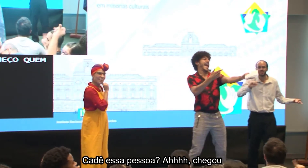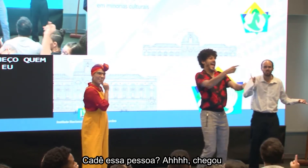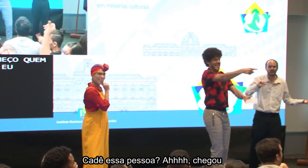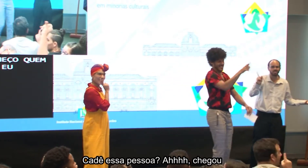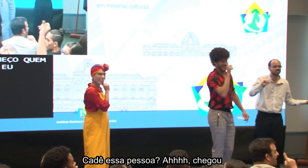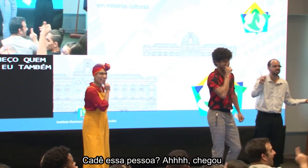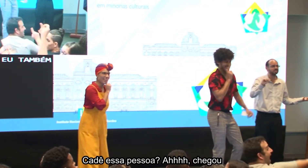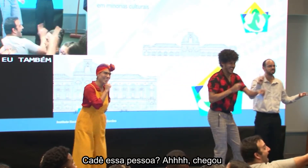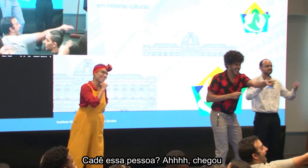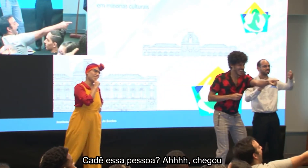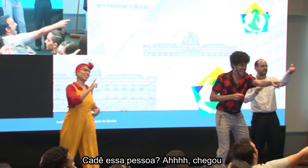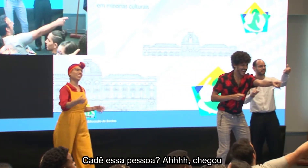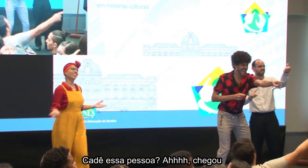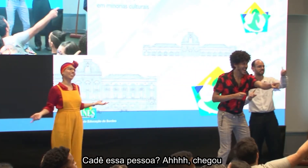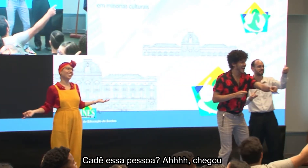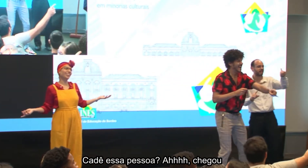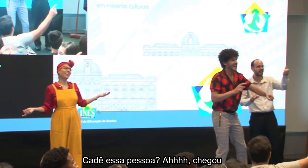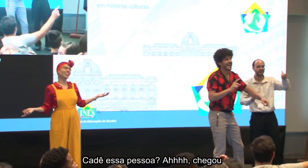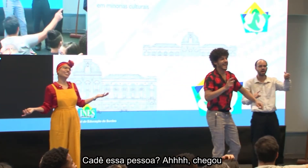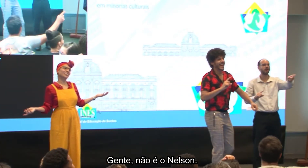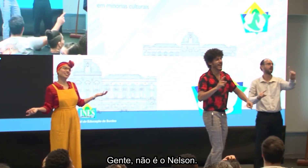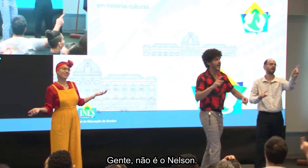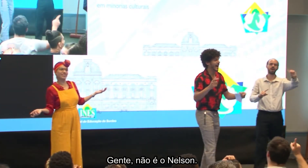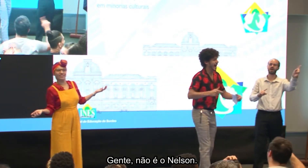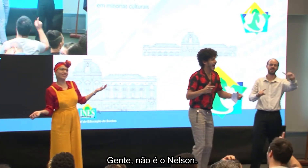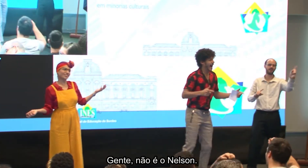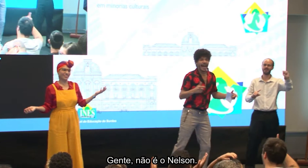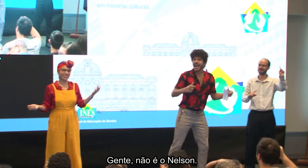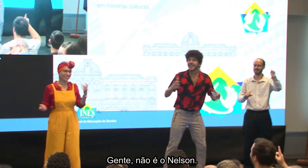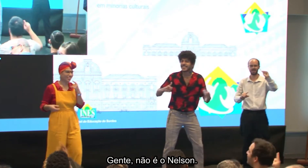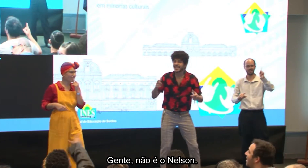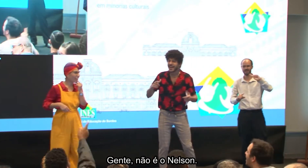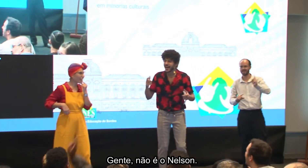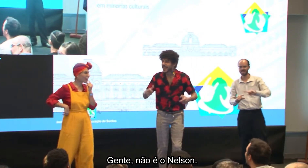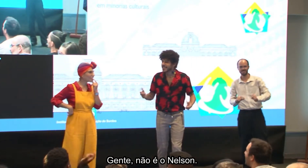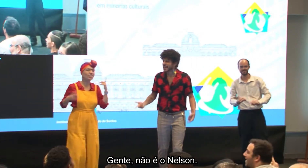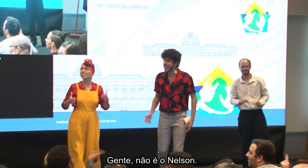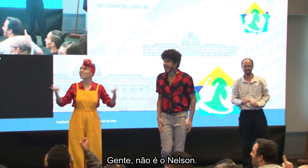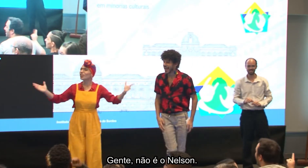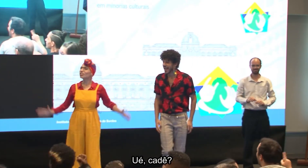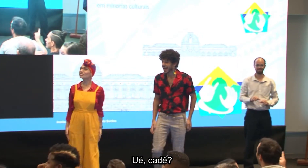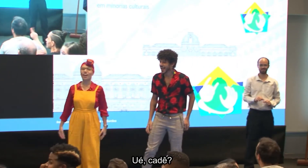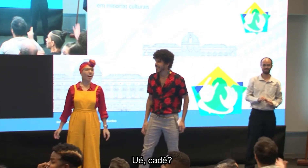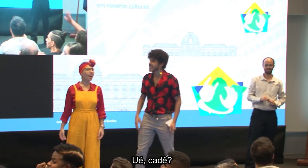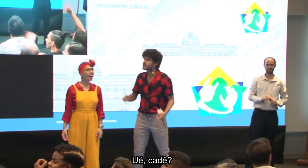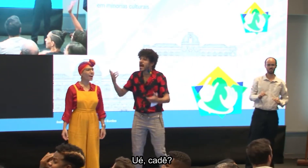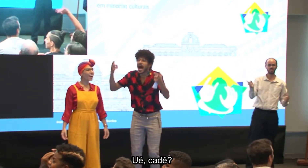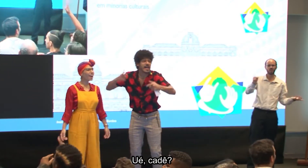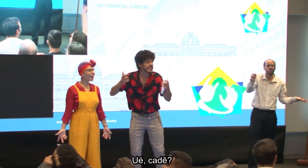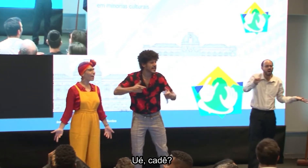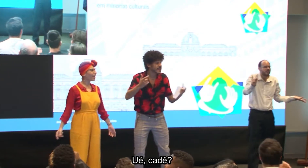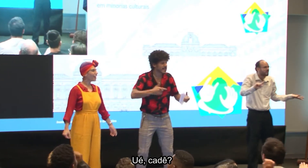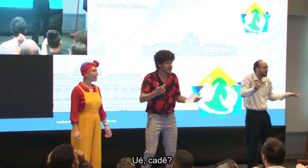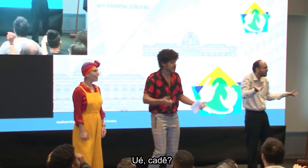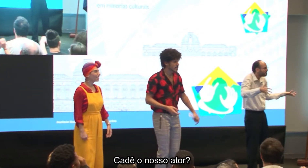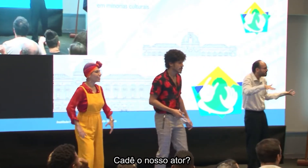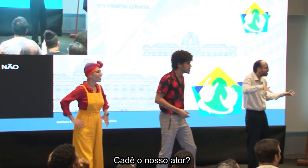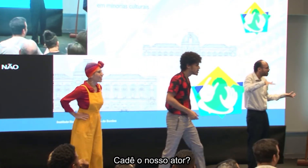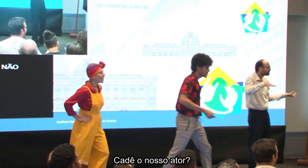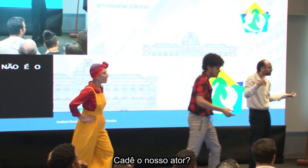Não me tira daqui, não. Ah, Não me chegou! tira daqui, não. Não é o Nelson, gente, não é o Nelson. Ué, cadê? Cadê o nosso